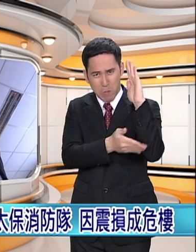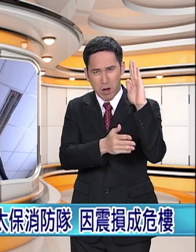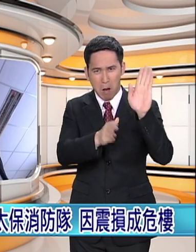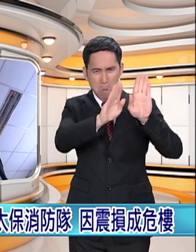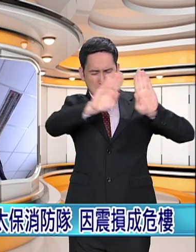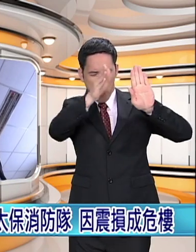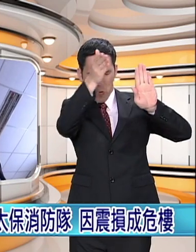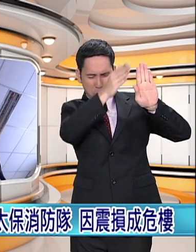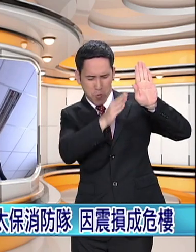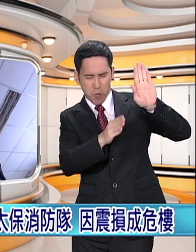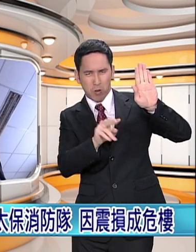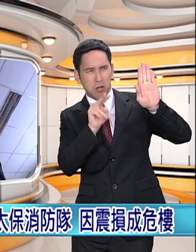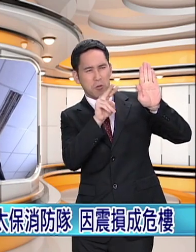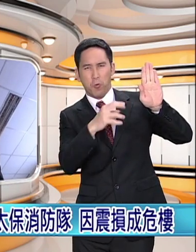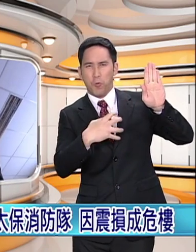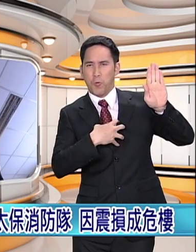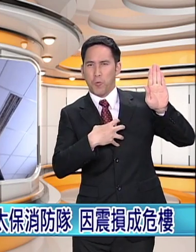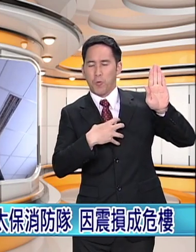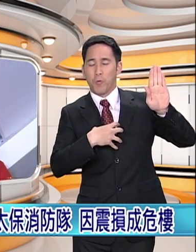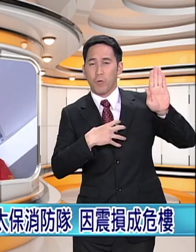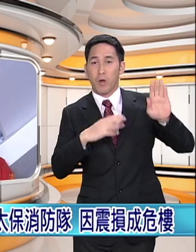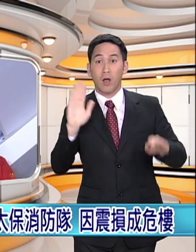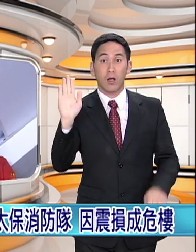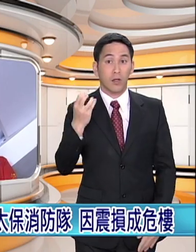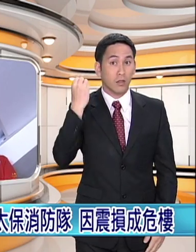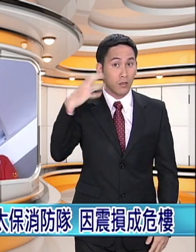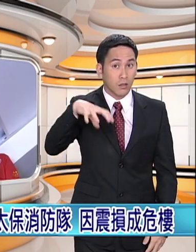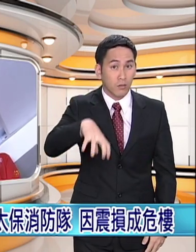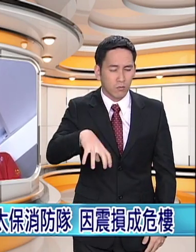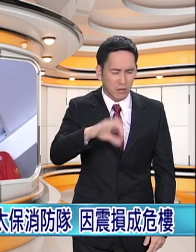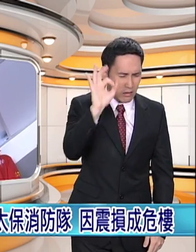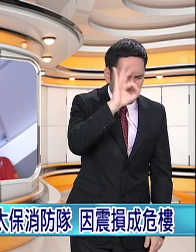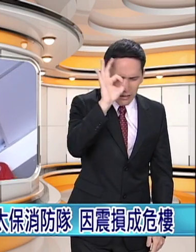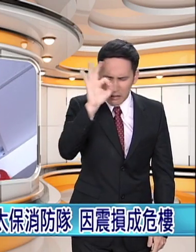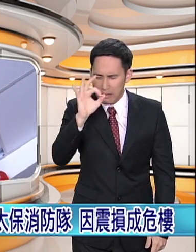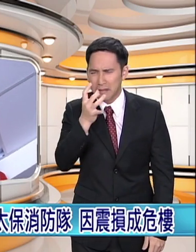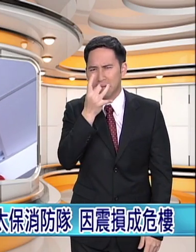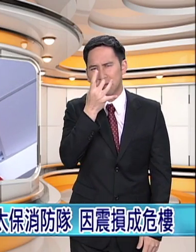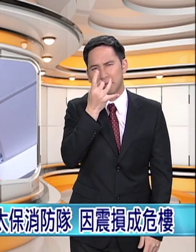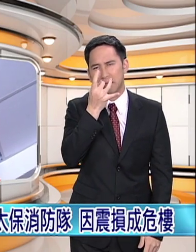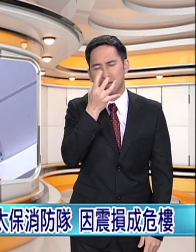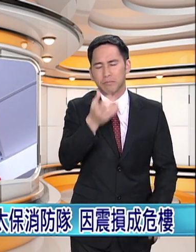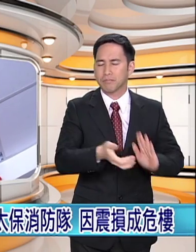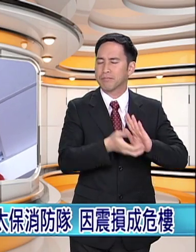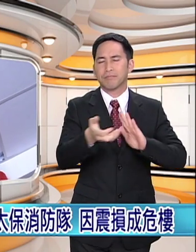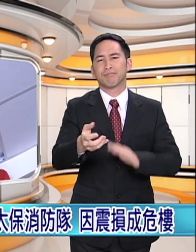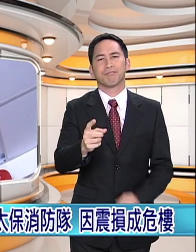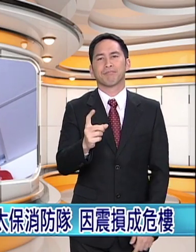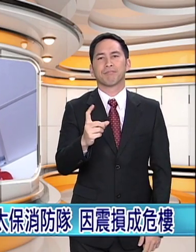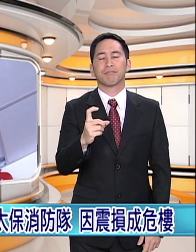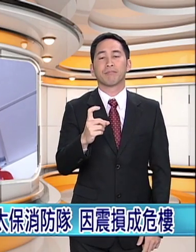还没有找到临时场所之前，消防队员每天提心吊胆，继续在里面值